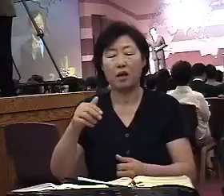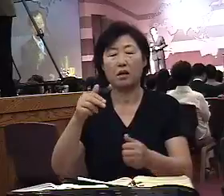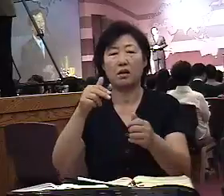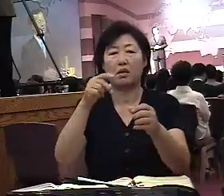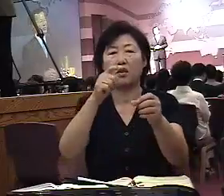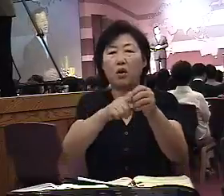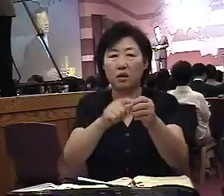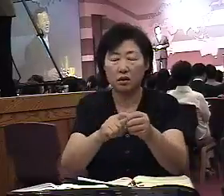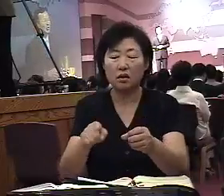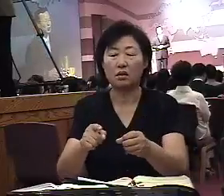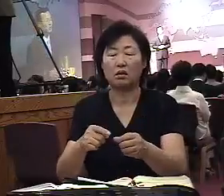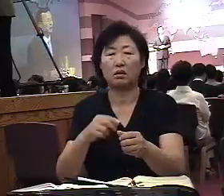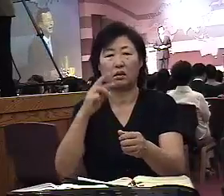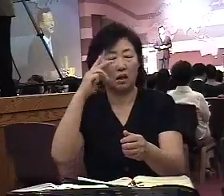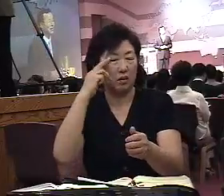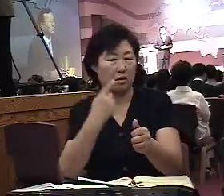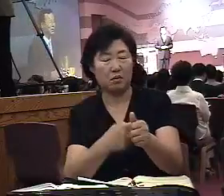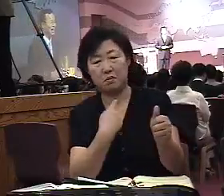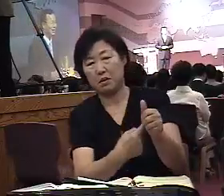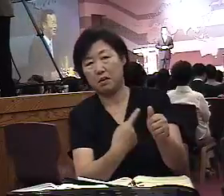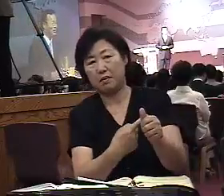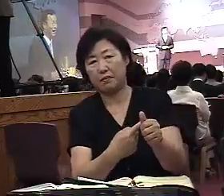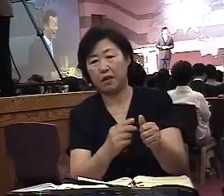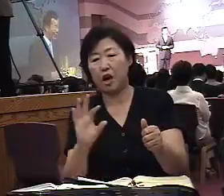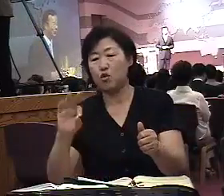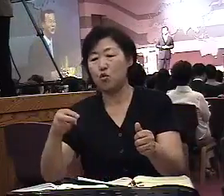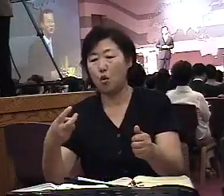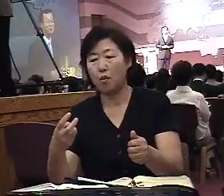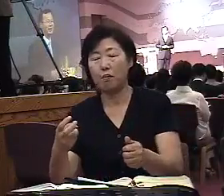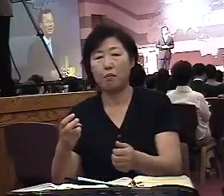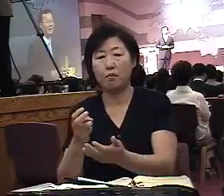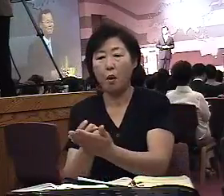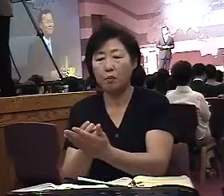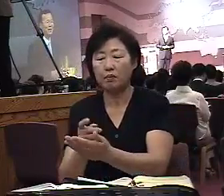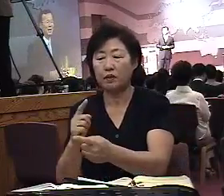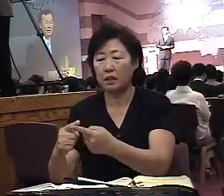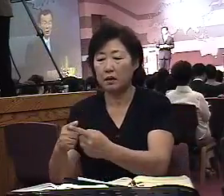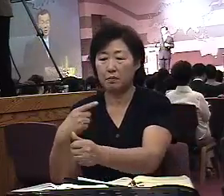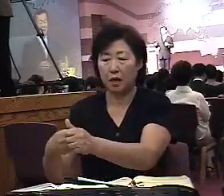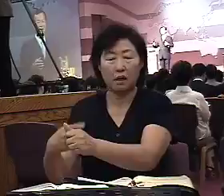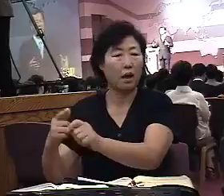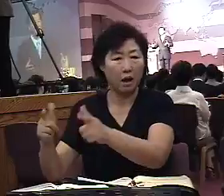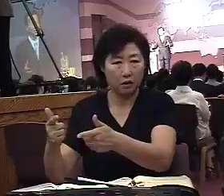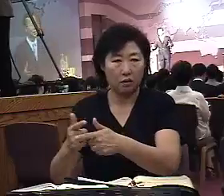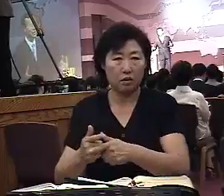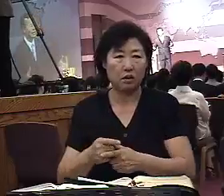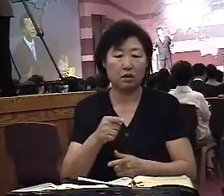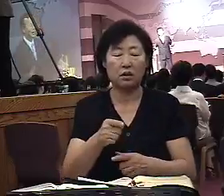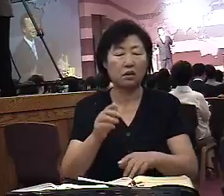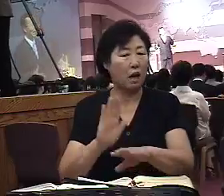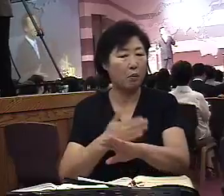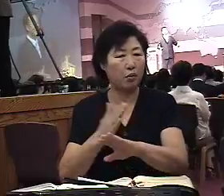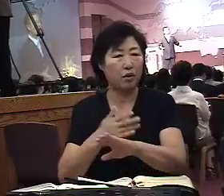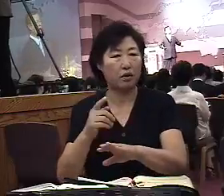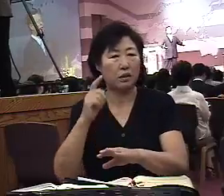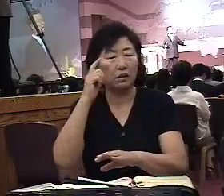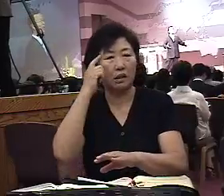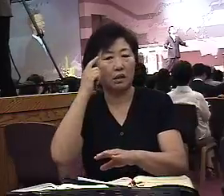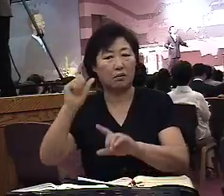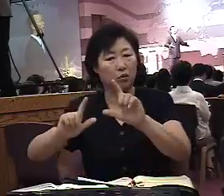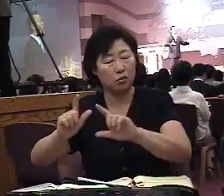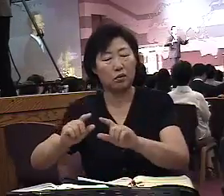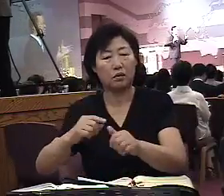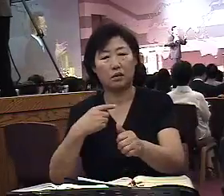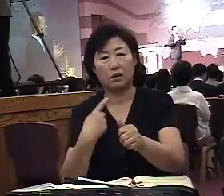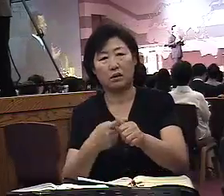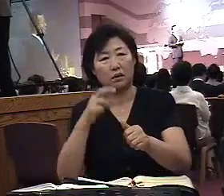바울이 비난한 것이지 율법 자체를 비난한 것이 아니었던 것입니다. 자, 그렇다면 다시 아까